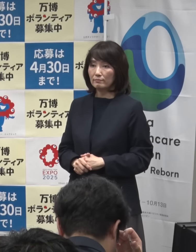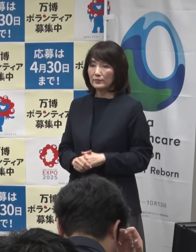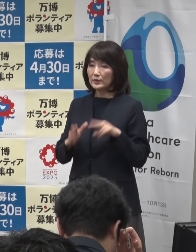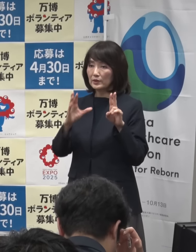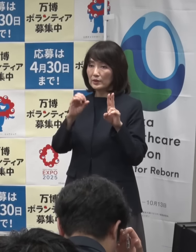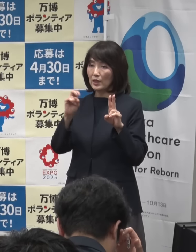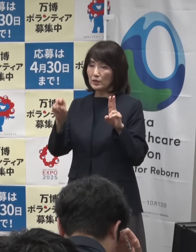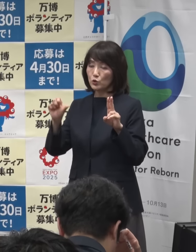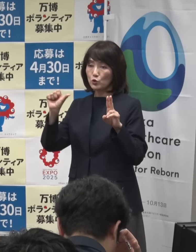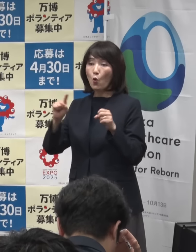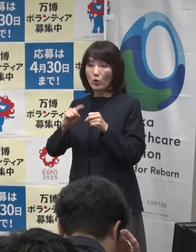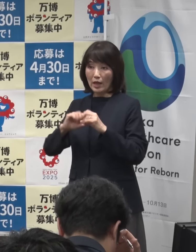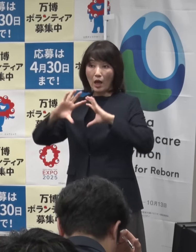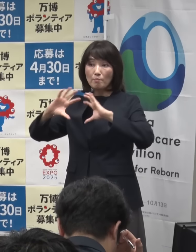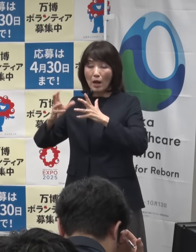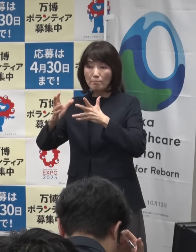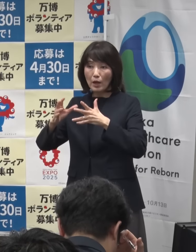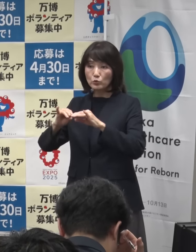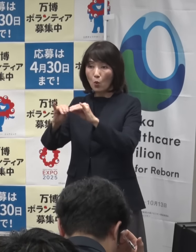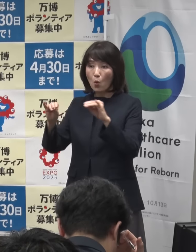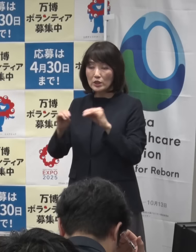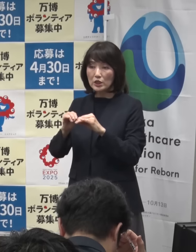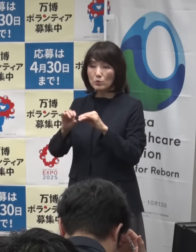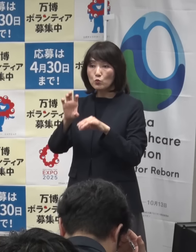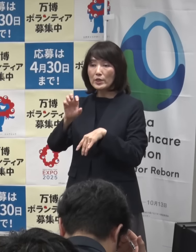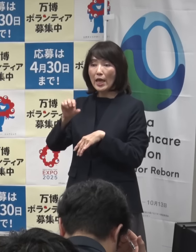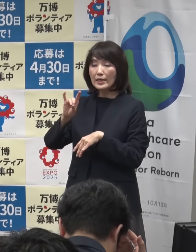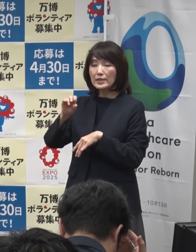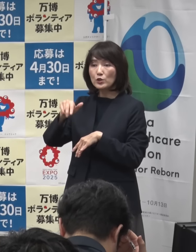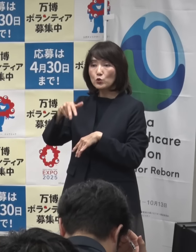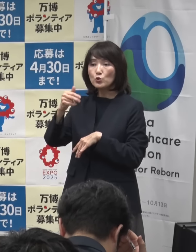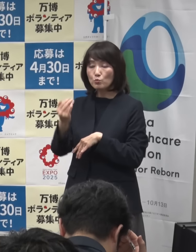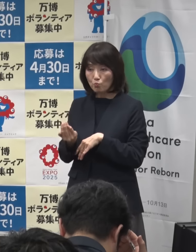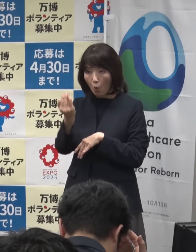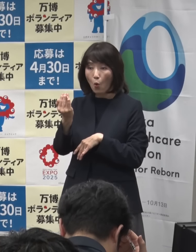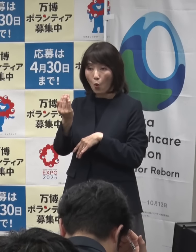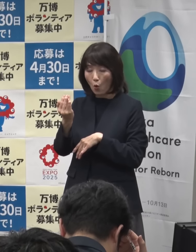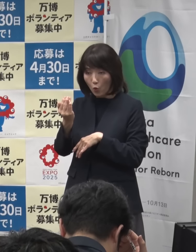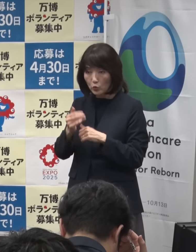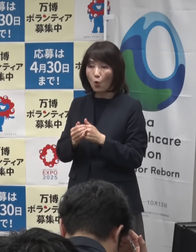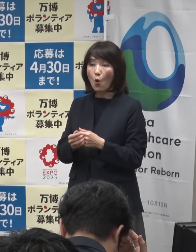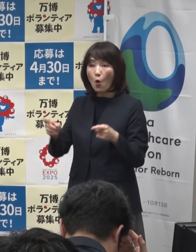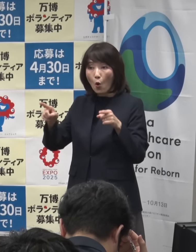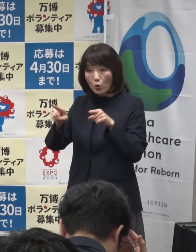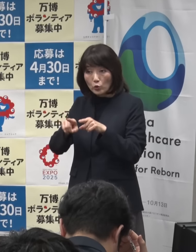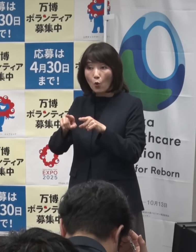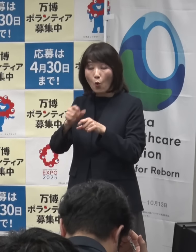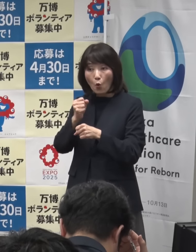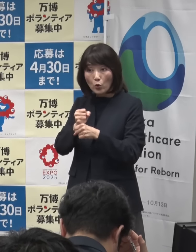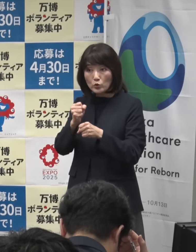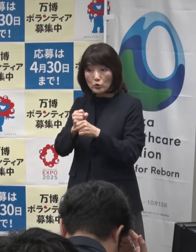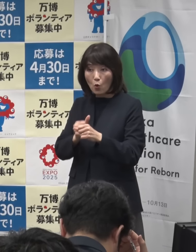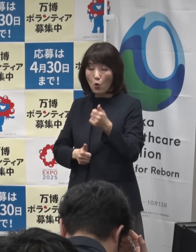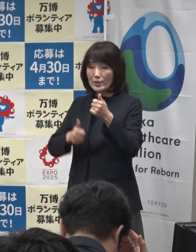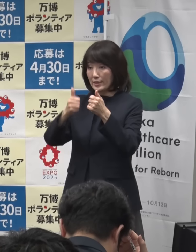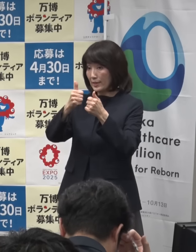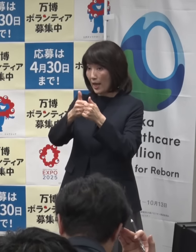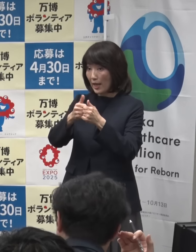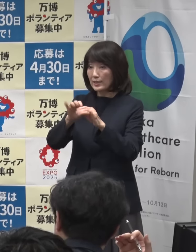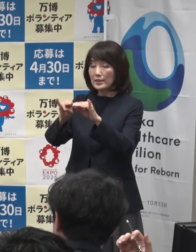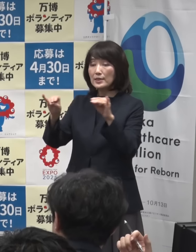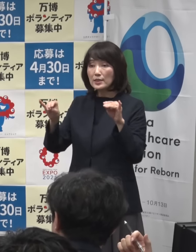2025年の万博のチームエクスポ2025のプログラムの競争チームチャレンジ、競争チャレンジチームとしても登録をされてお